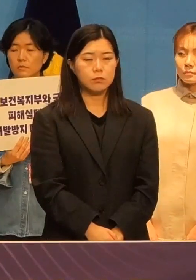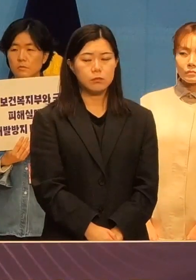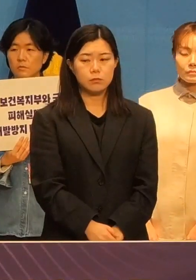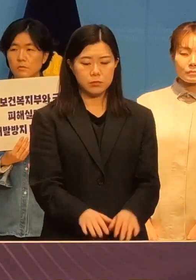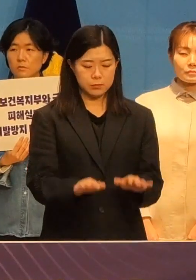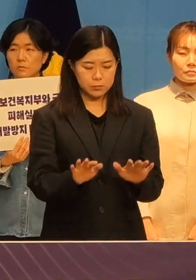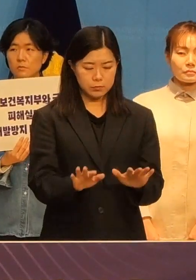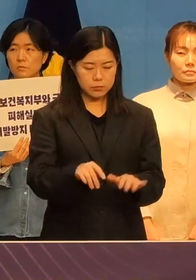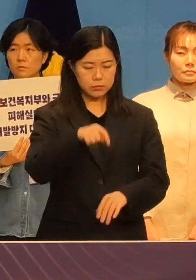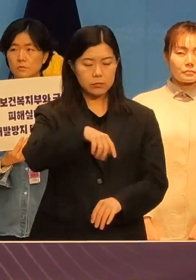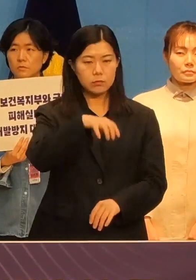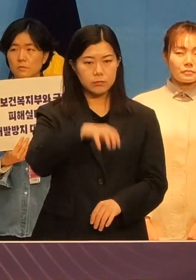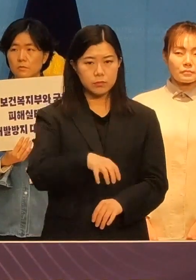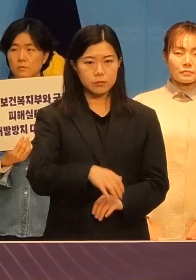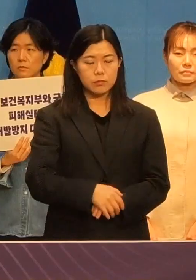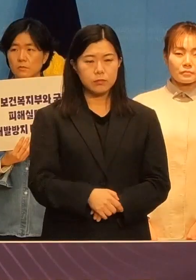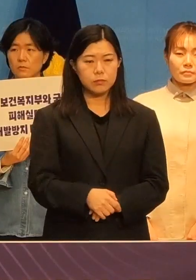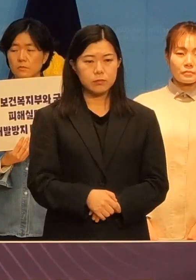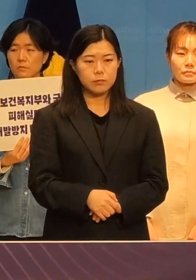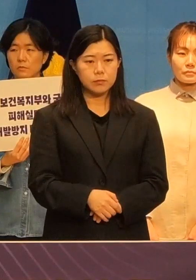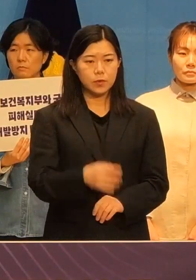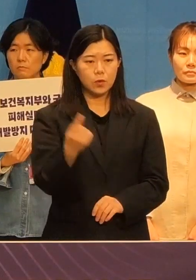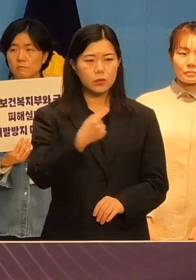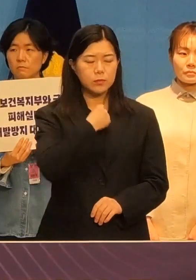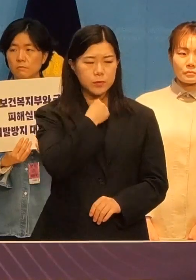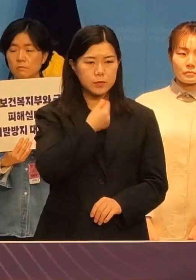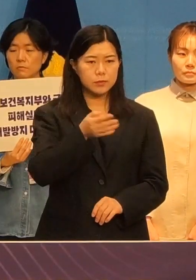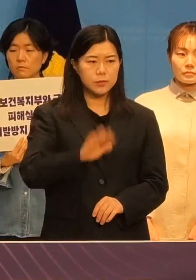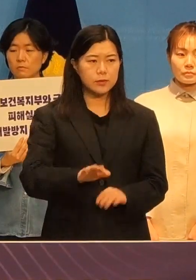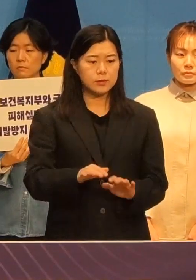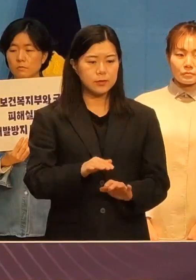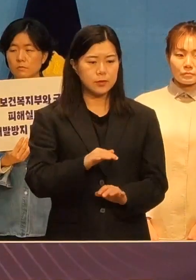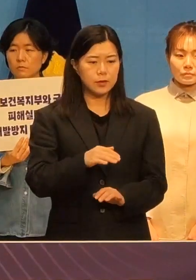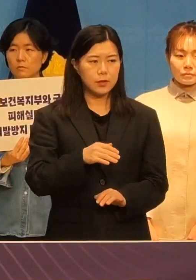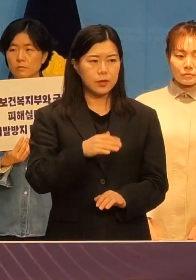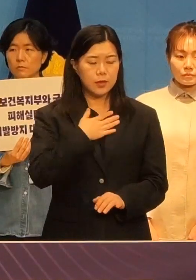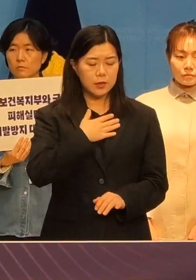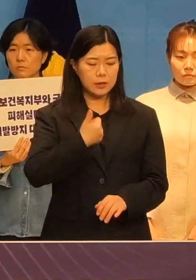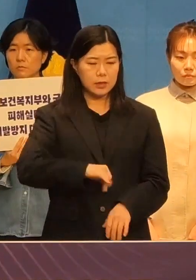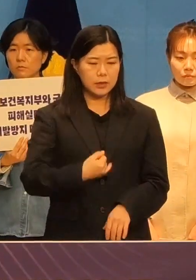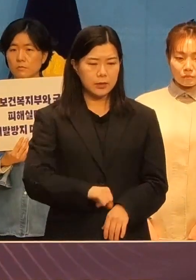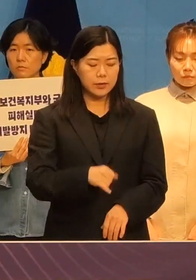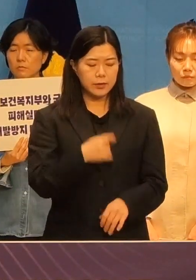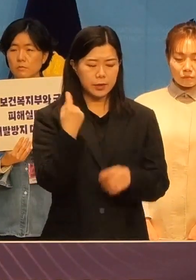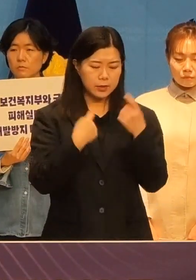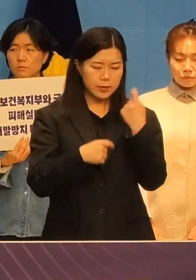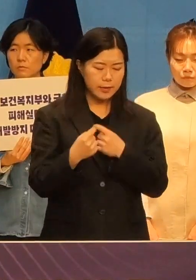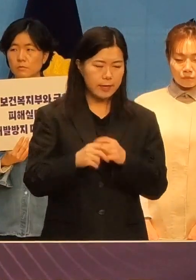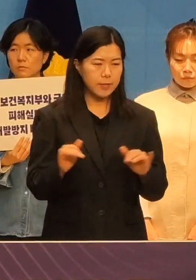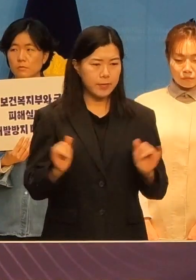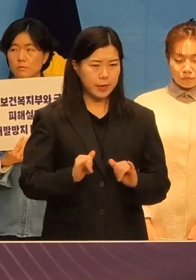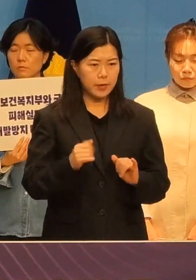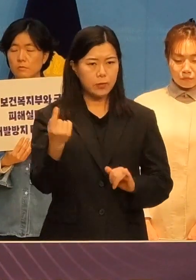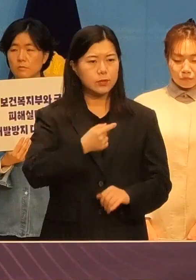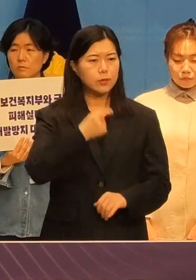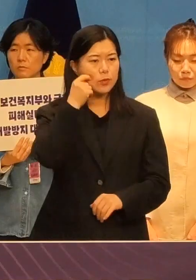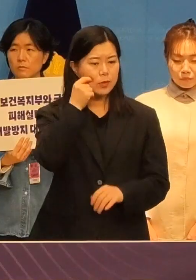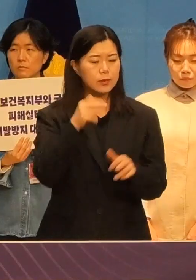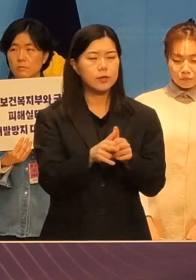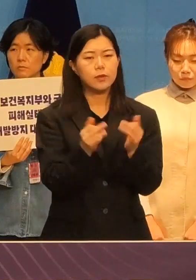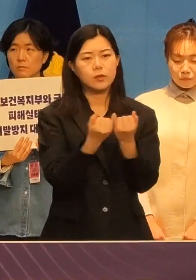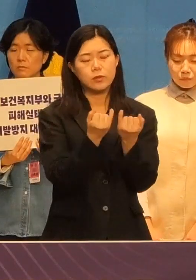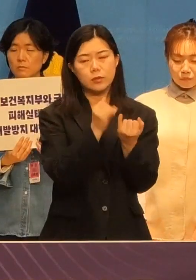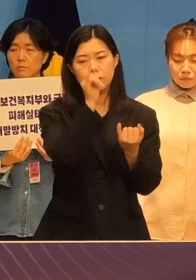오늘 이 자리에 서고 싶었지만 미성년 자녀가 또다시 상처받을까 이 자리에 함께하지 못한 장애 여성이